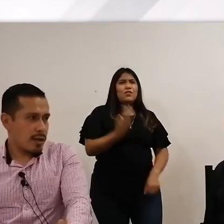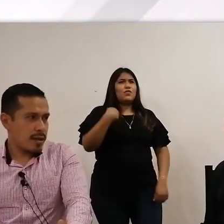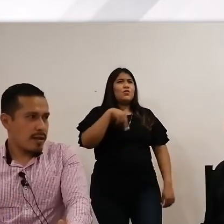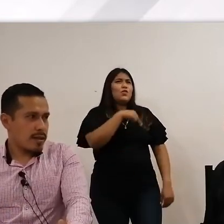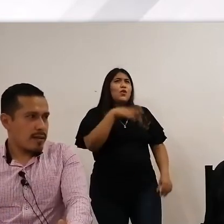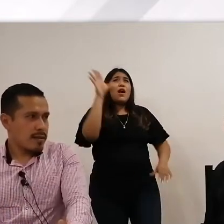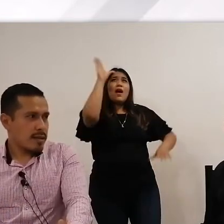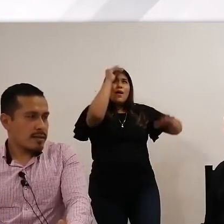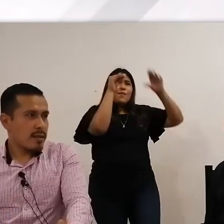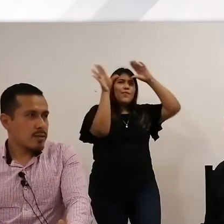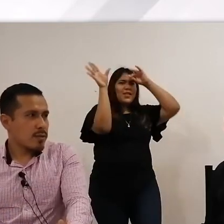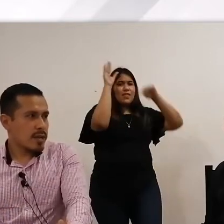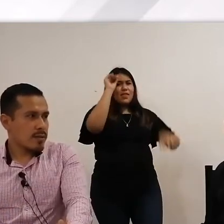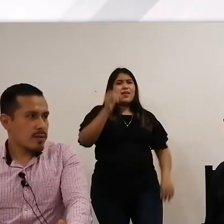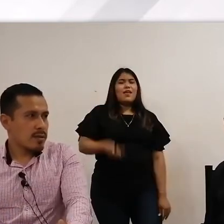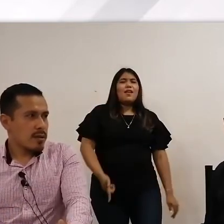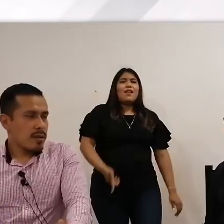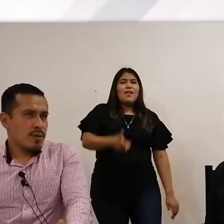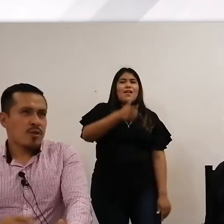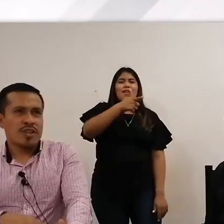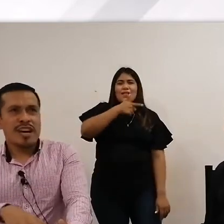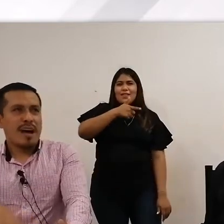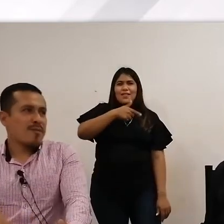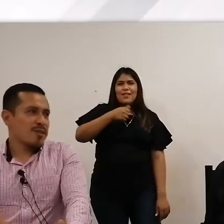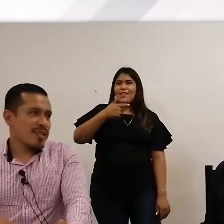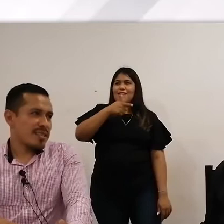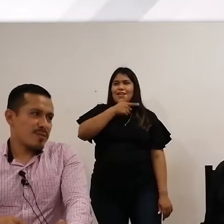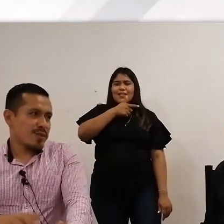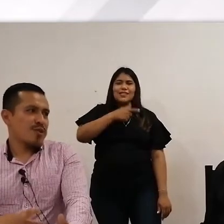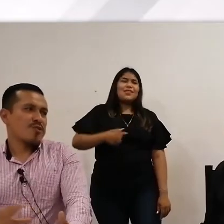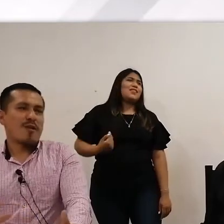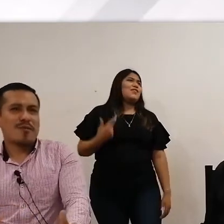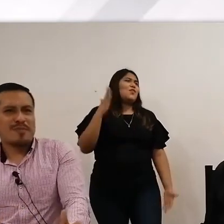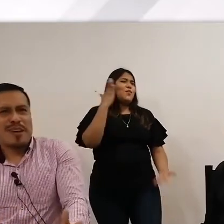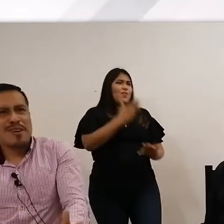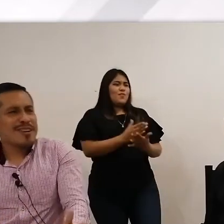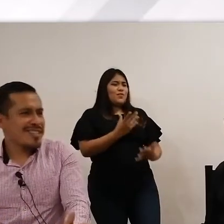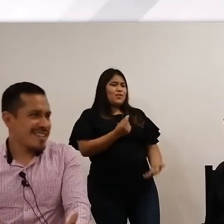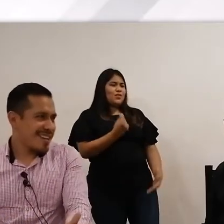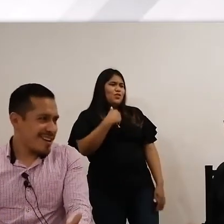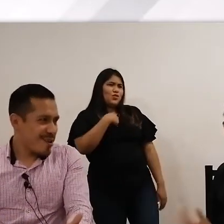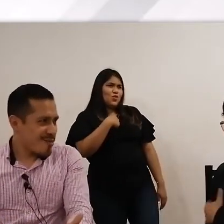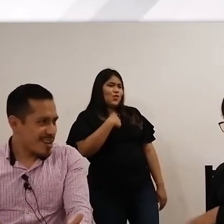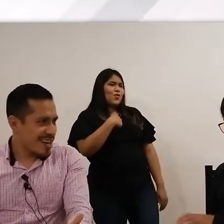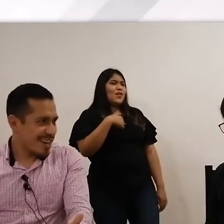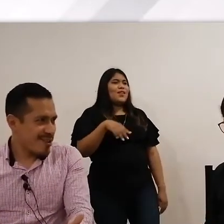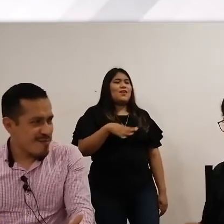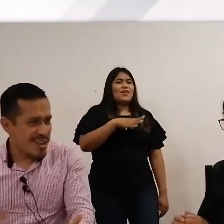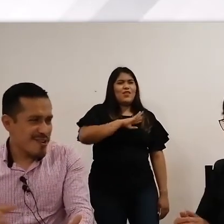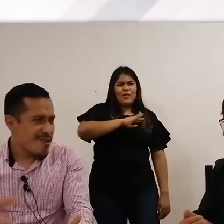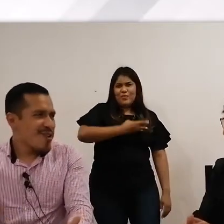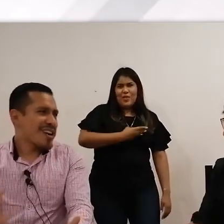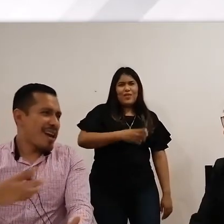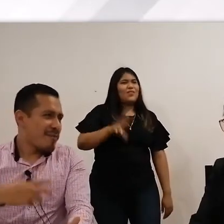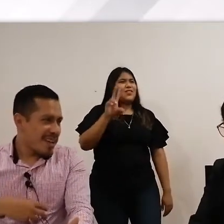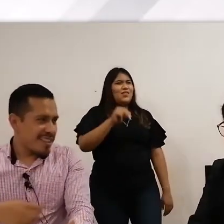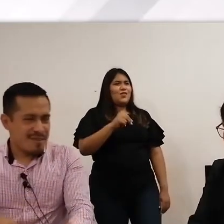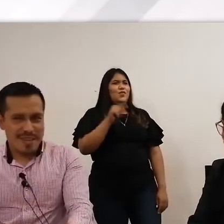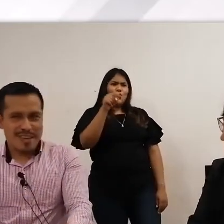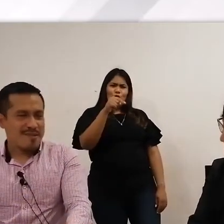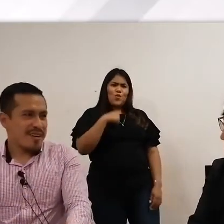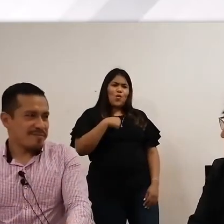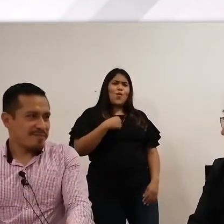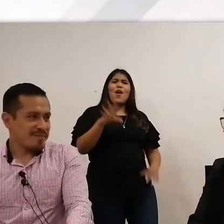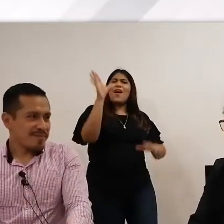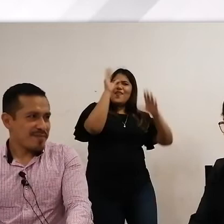la cultura de Estados Unidos. No llegamos y decimos, no, yo hablo español y si se quieren comunicar conmigo, que